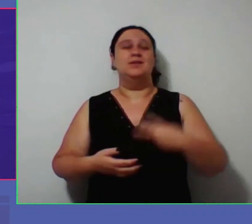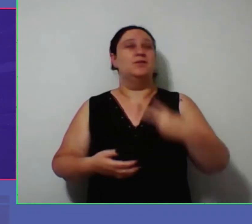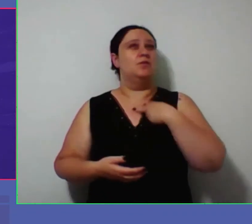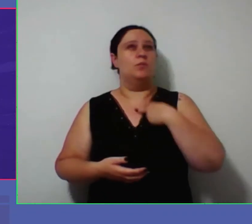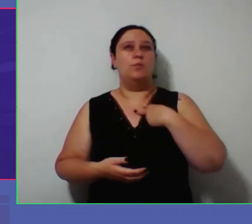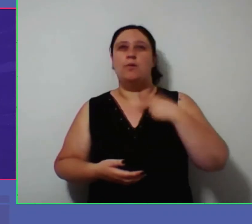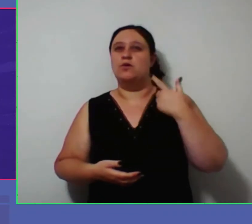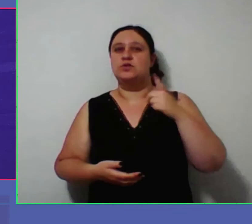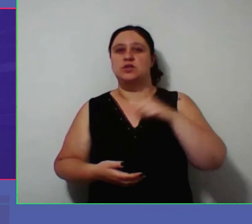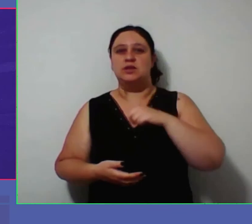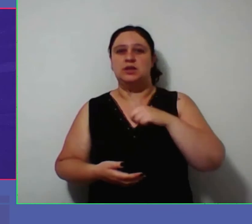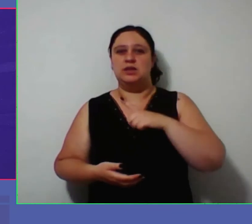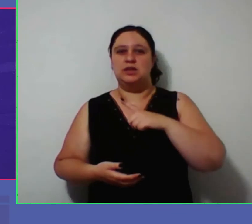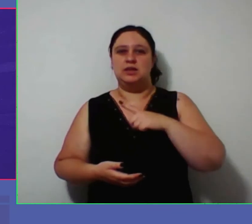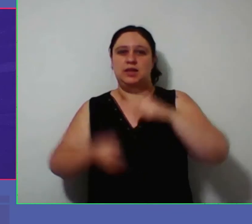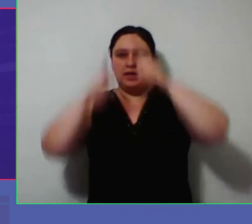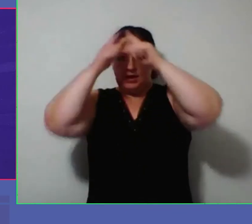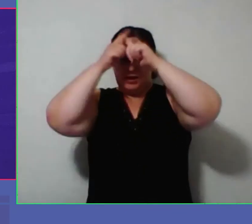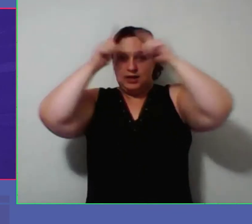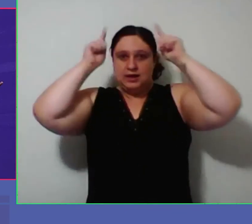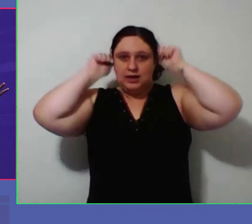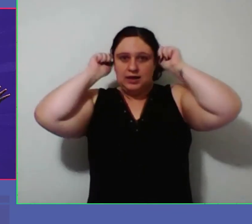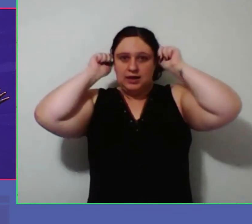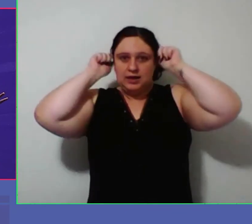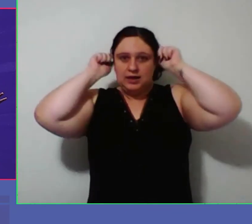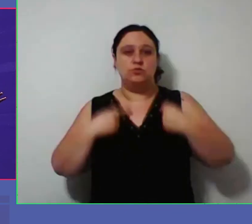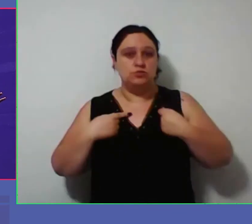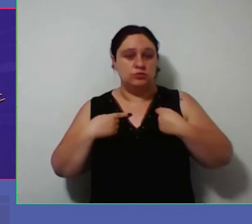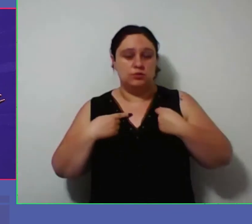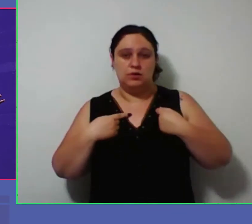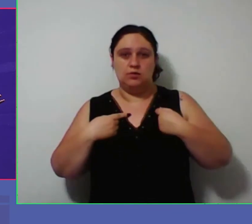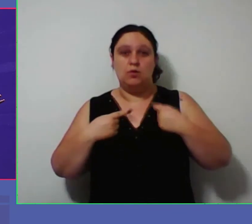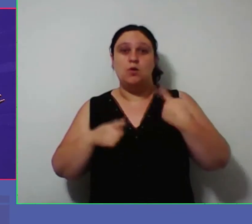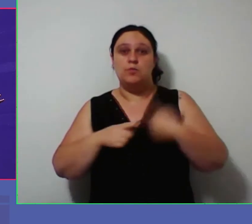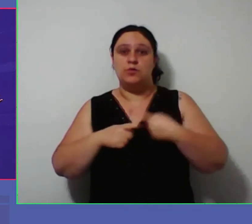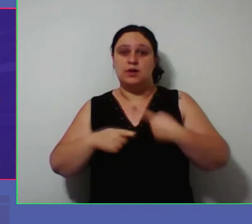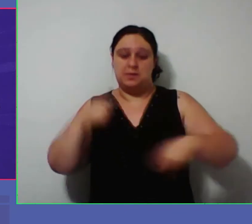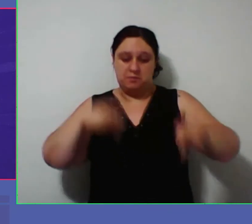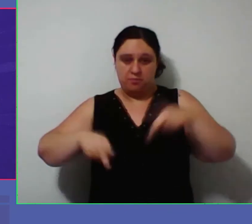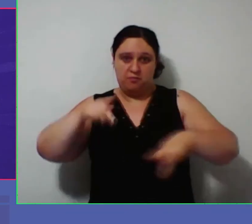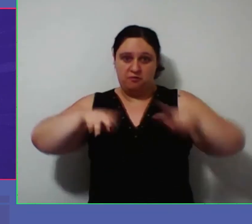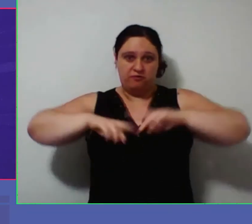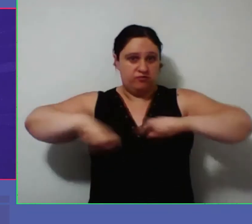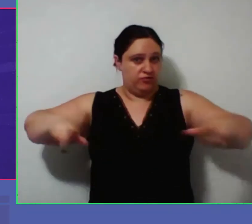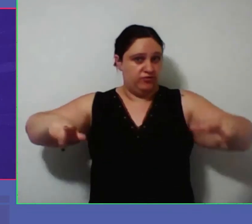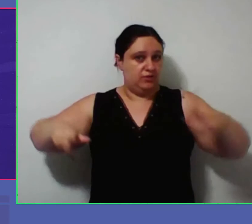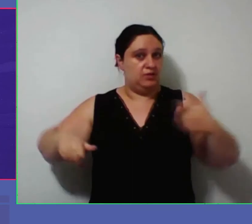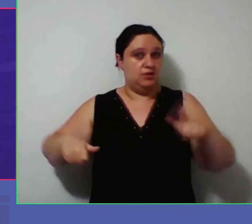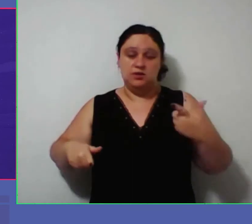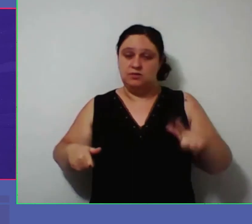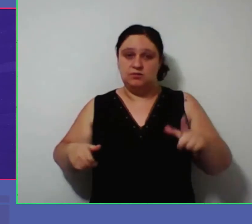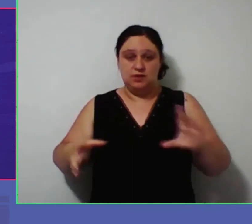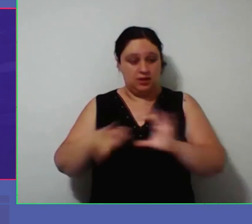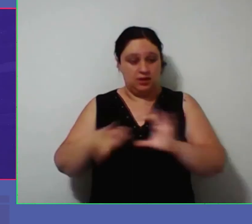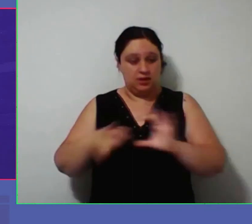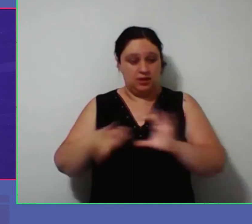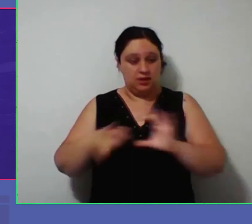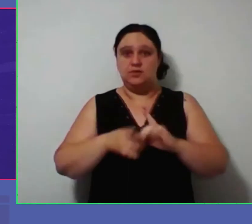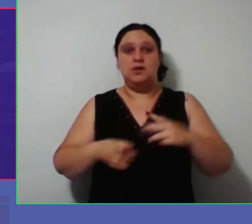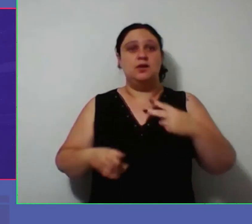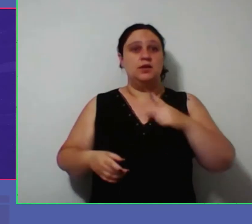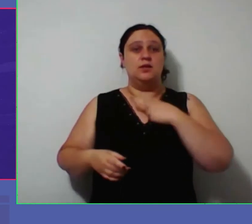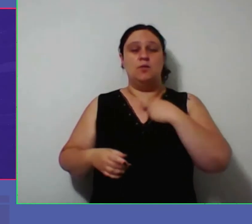nem judeu, não tem mais diferença entre povos. Não pode haver circuncisão e